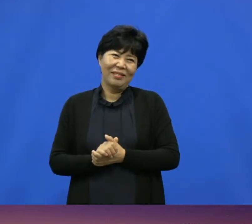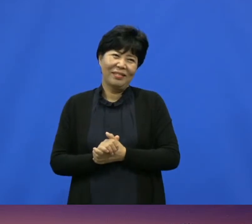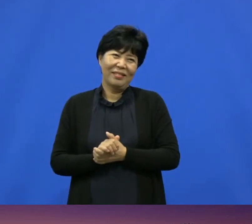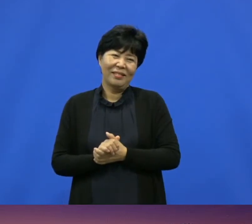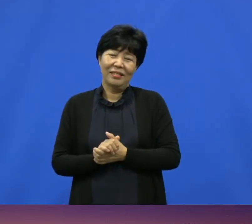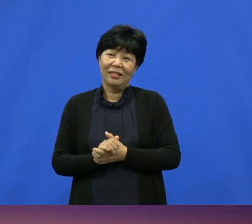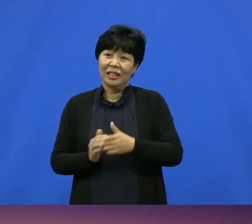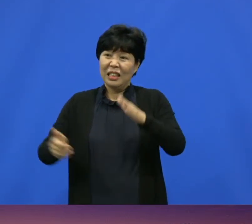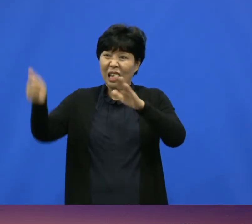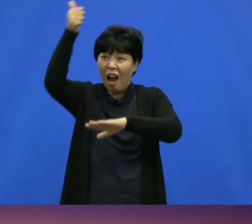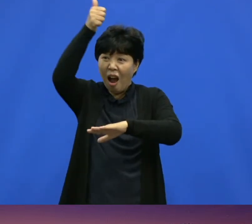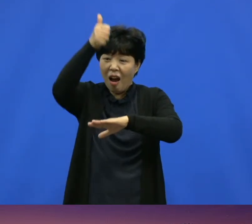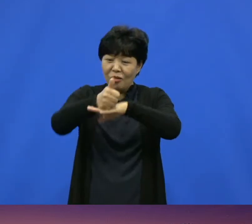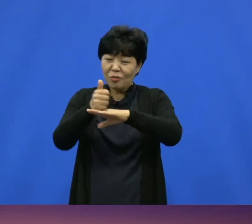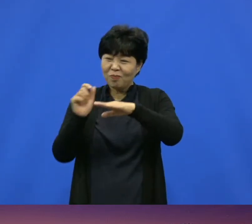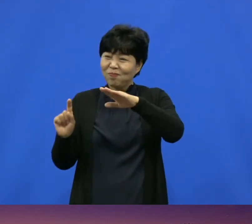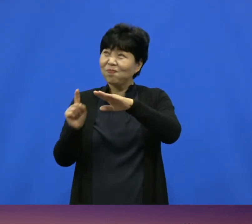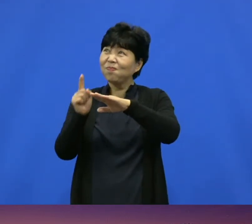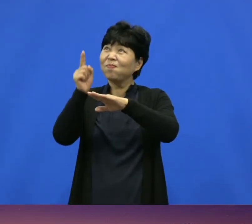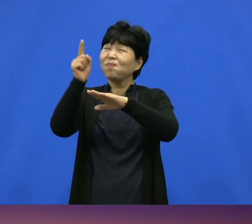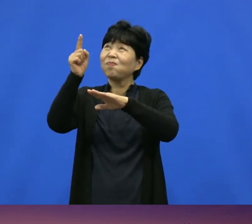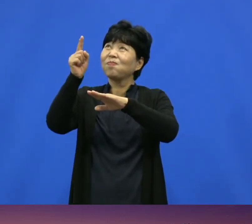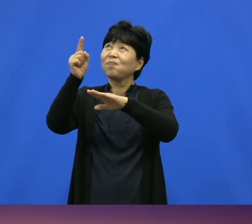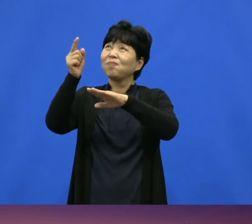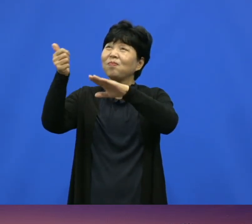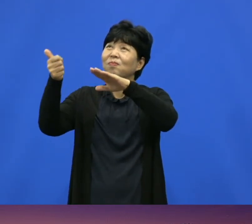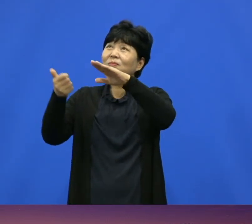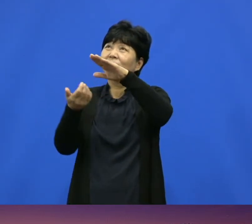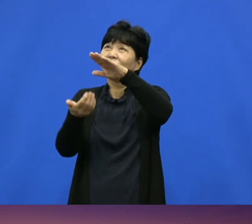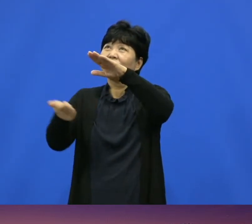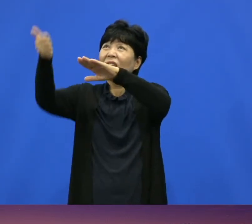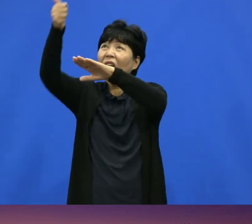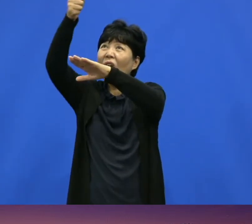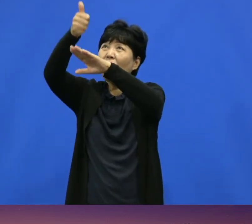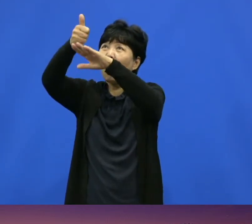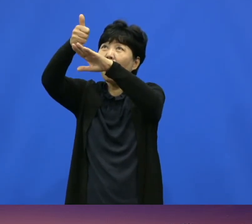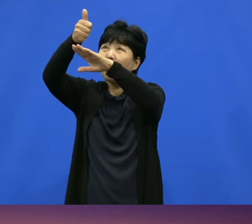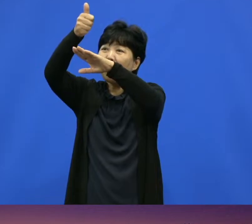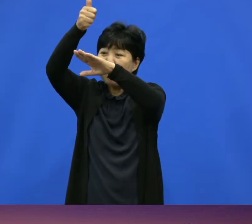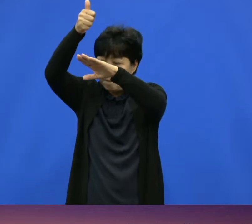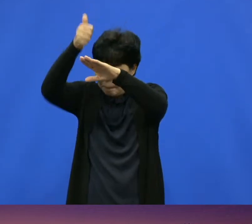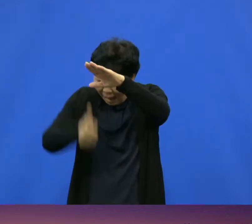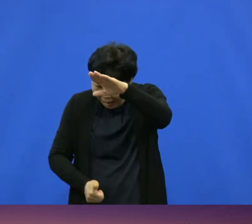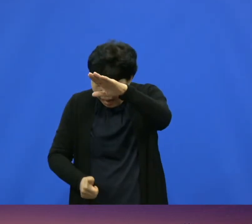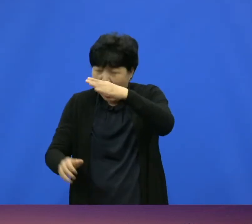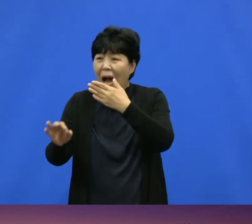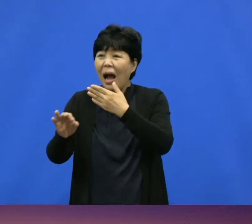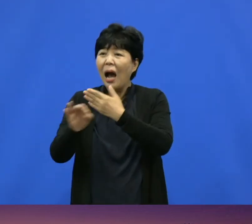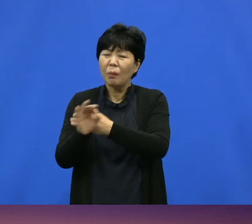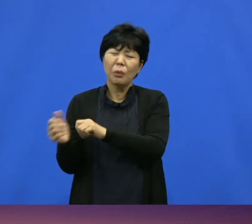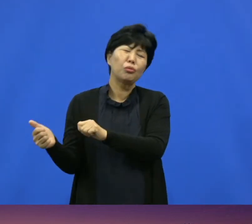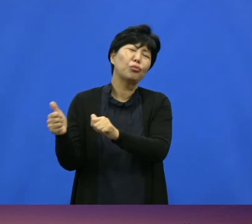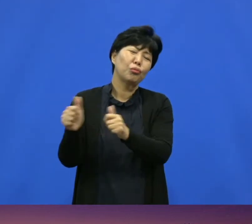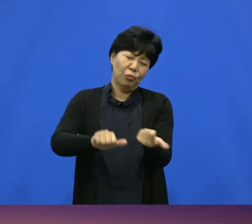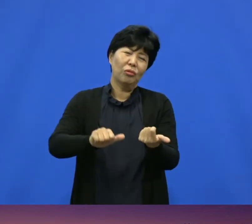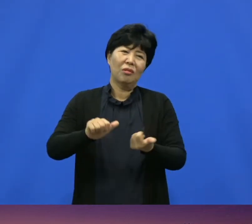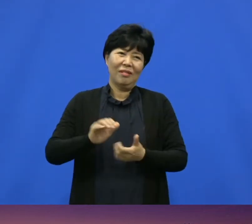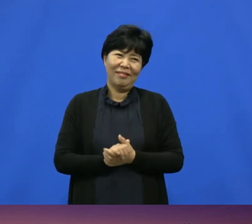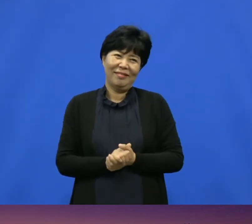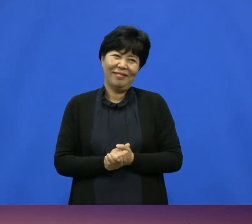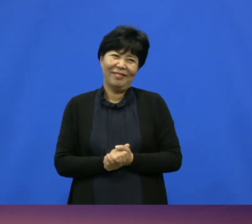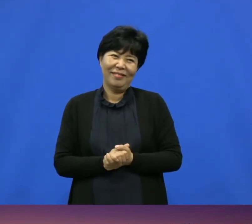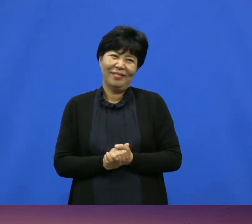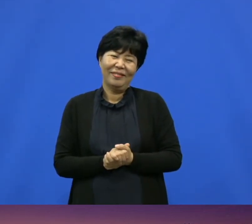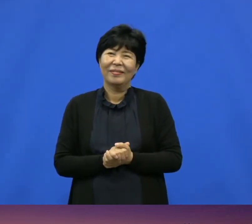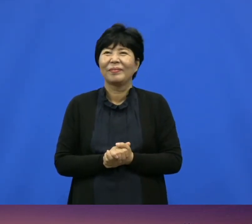죽어요. 적당할 때 이 떨어지고 실패하고 그 실패를 통한 고통을 경험하는 그 경험은 굉장히